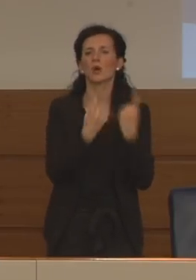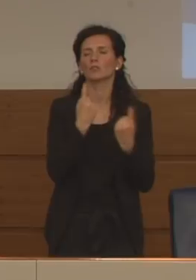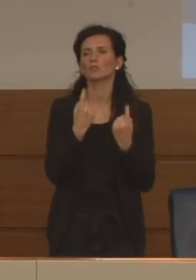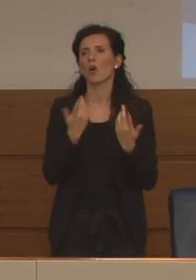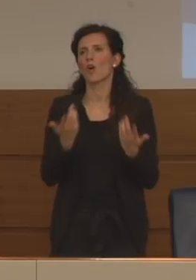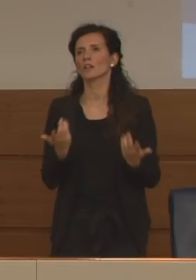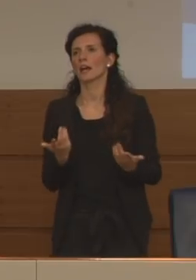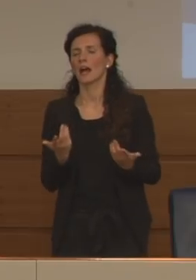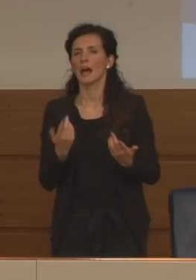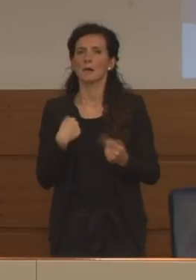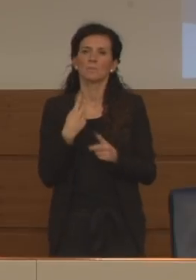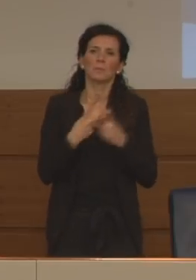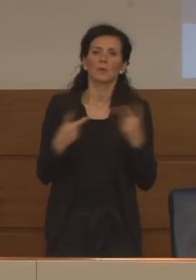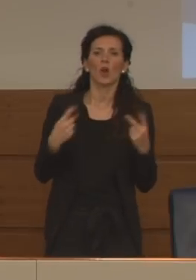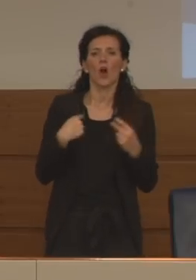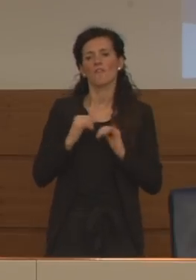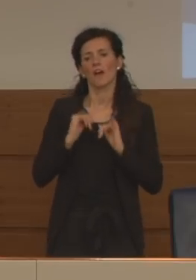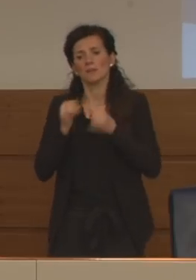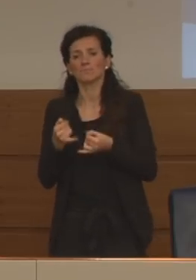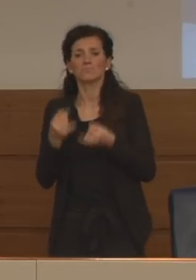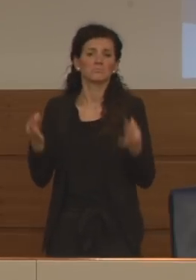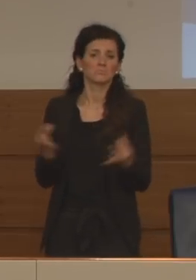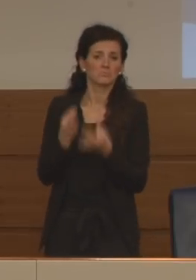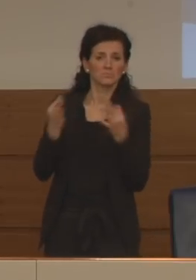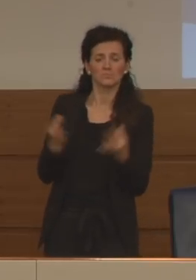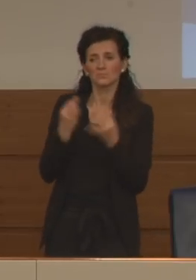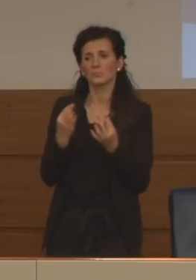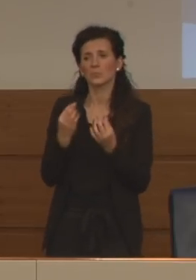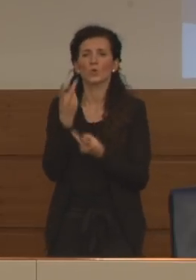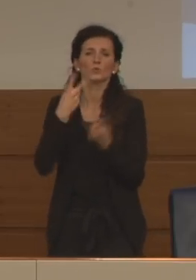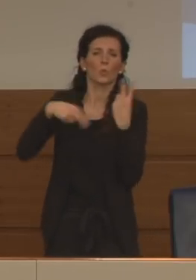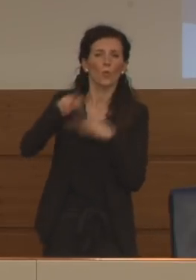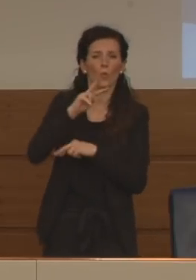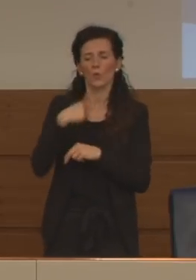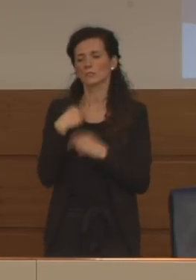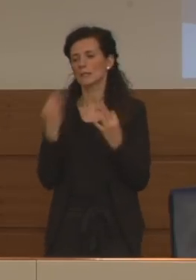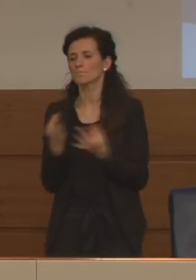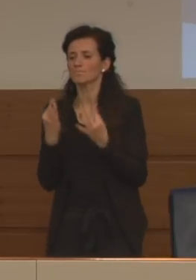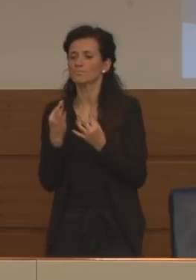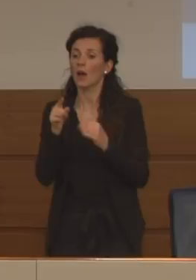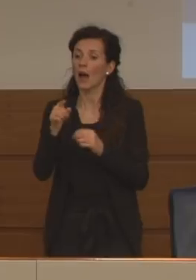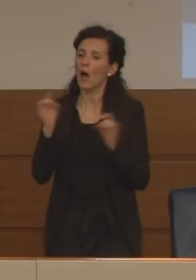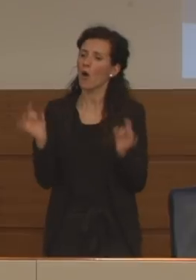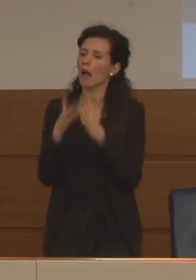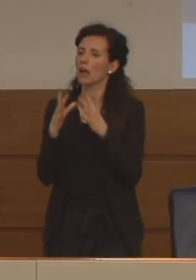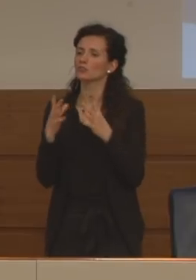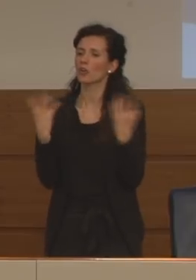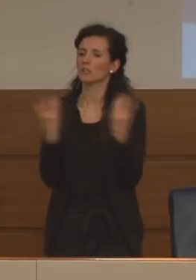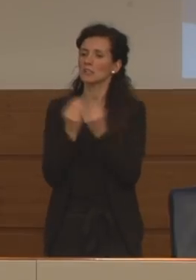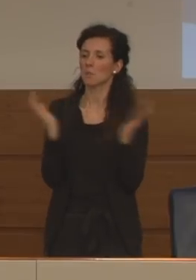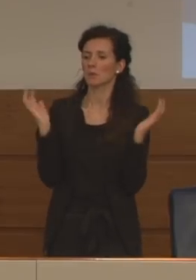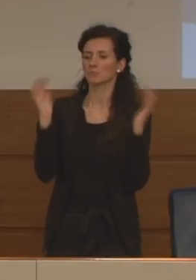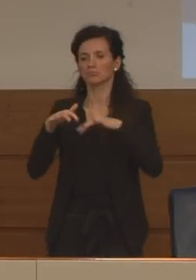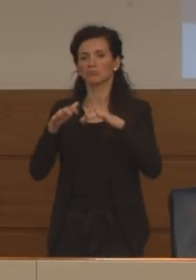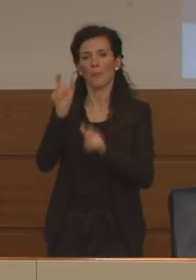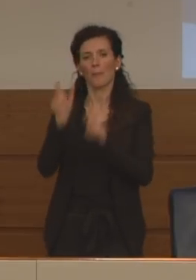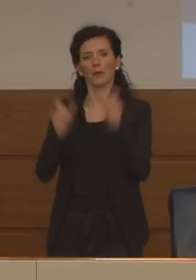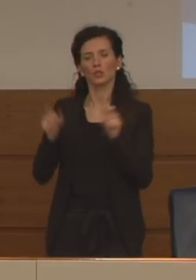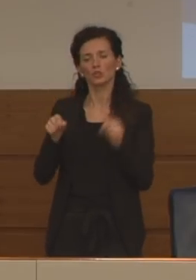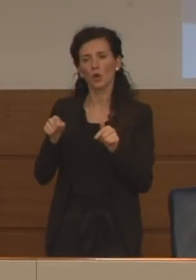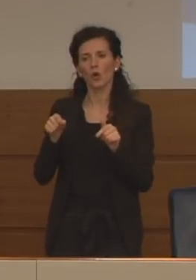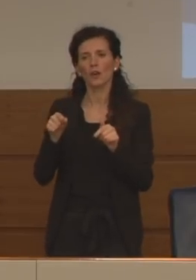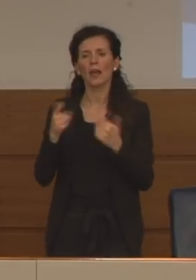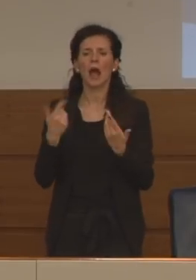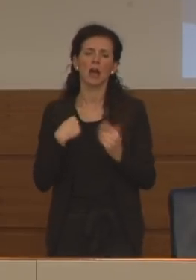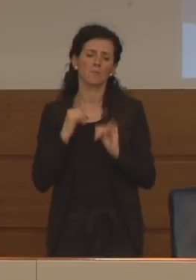fare due passi si coglie l'occasione per fare assembramenti con la scusa di due